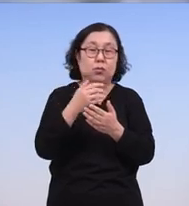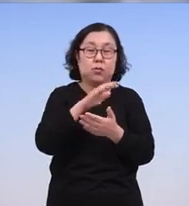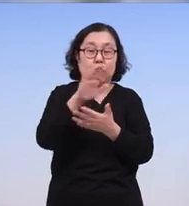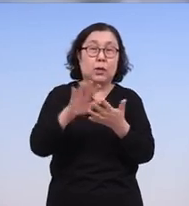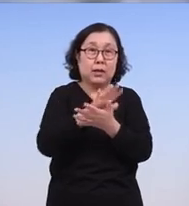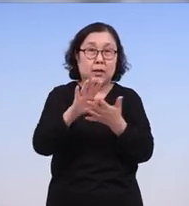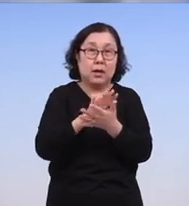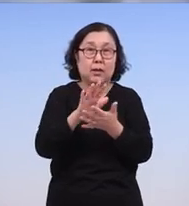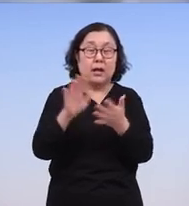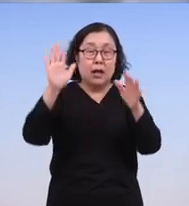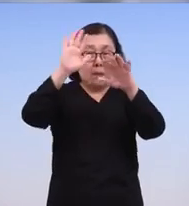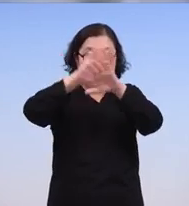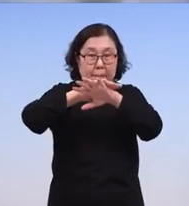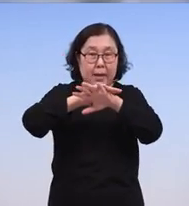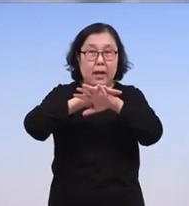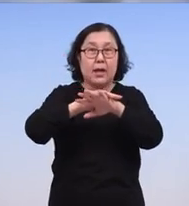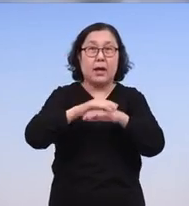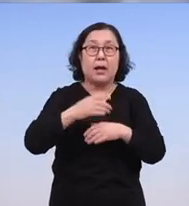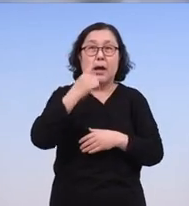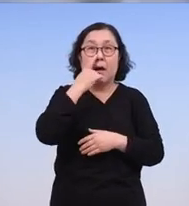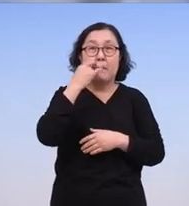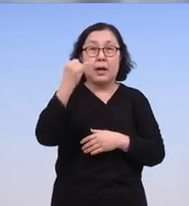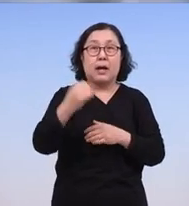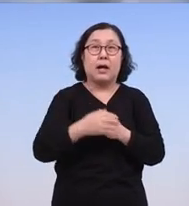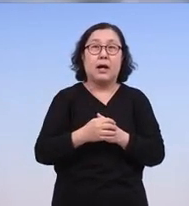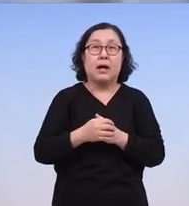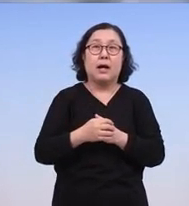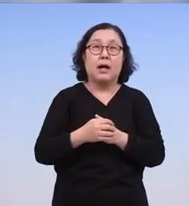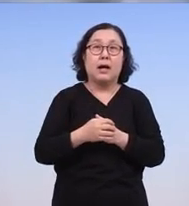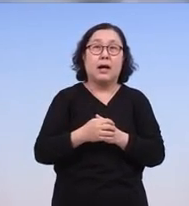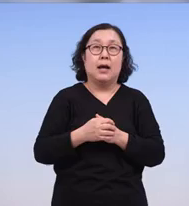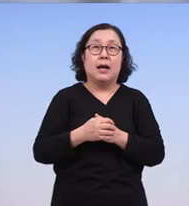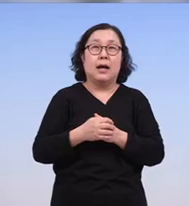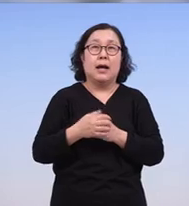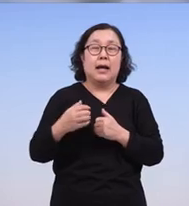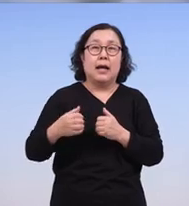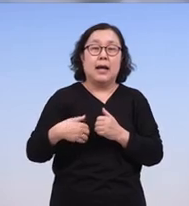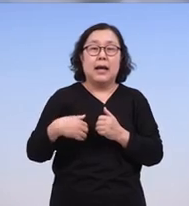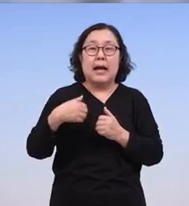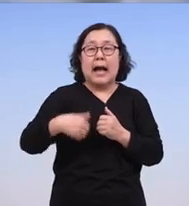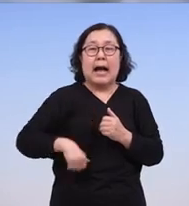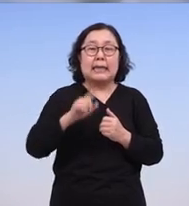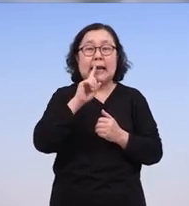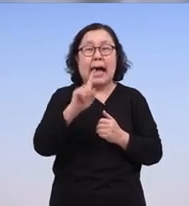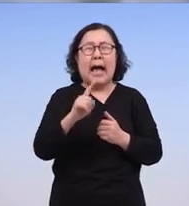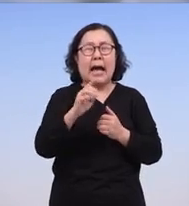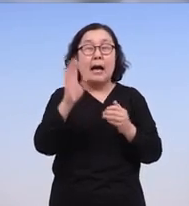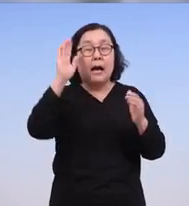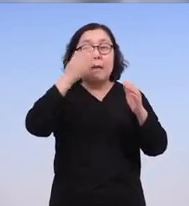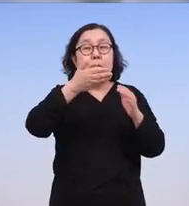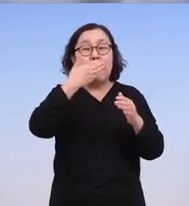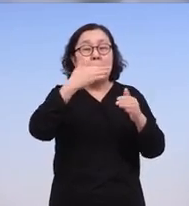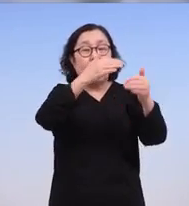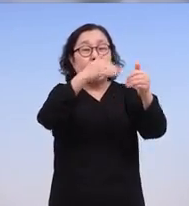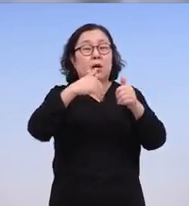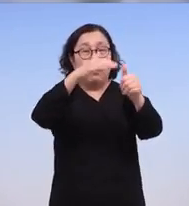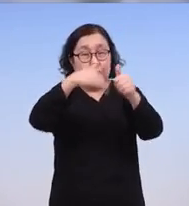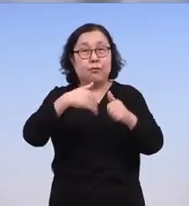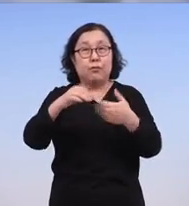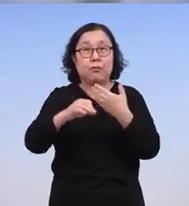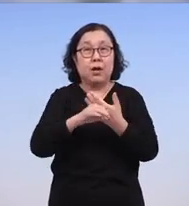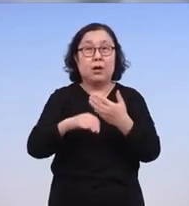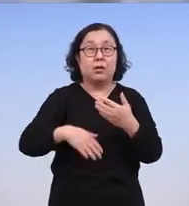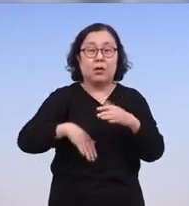땅 따먹기 하고 놀다가 저녁에 어둑어둑해지면요 엄마가 찬수야 밥 먹으러 오너라 그러면은